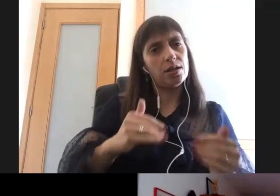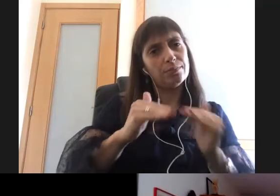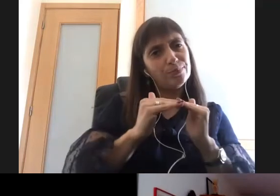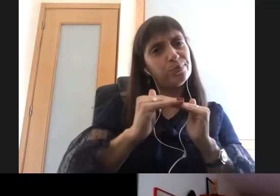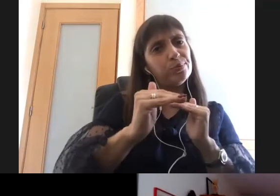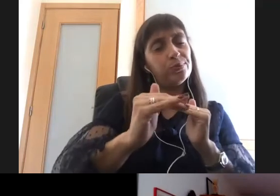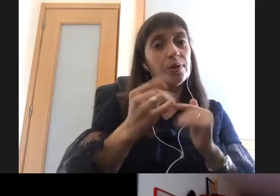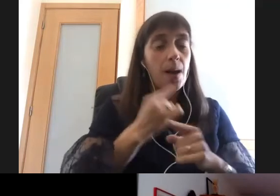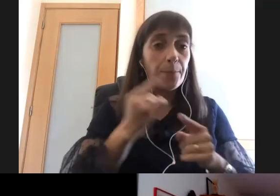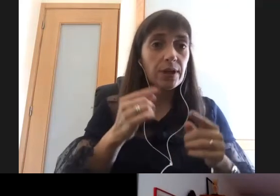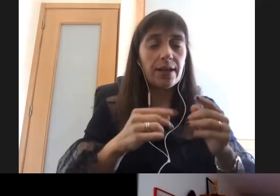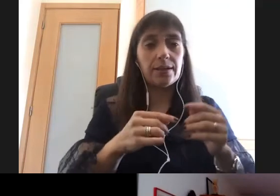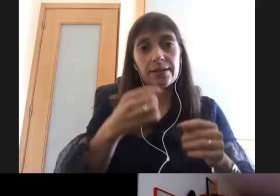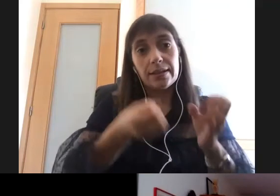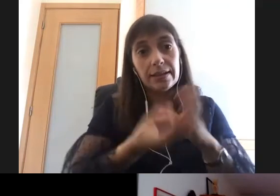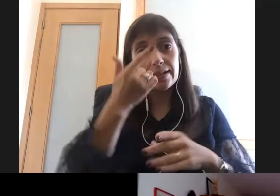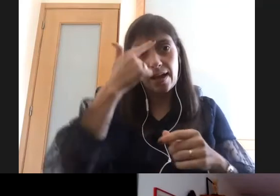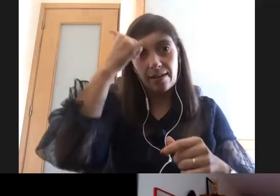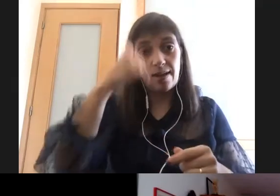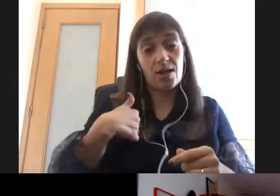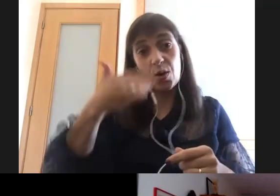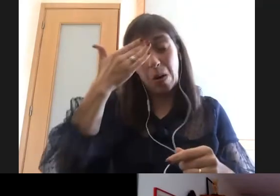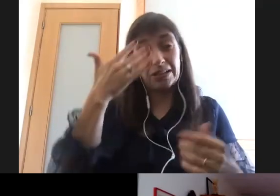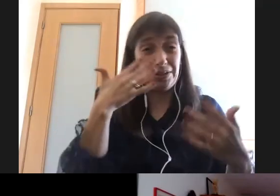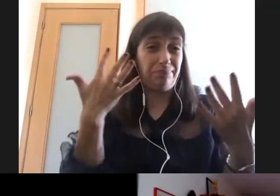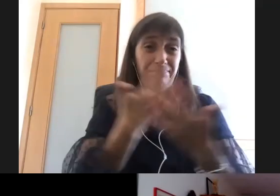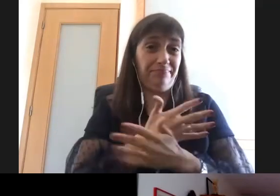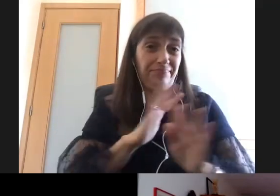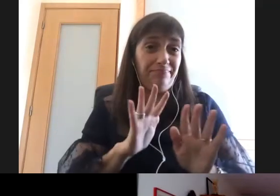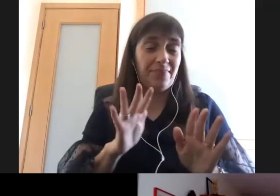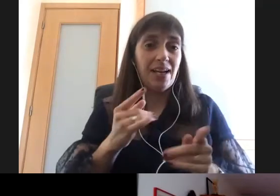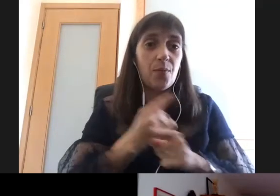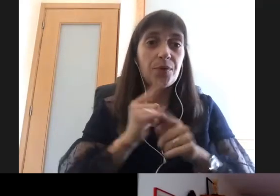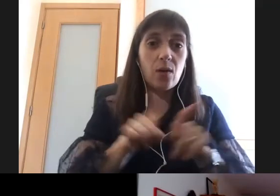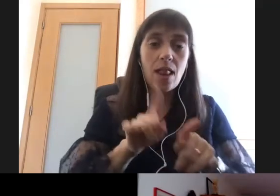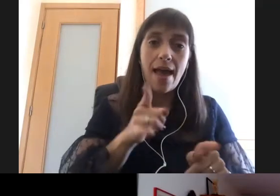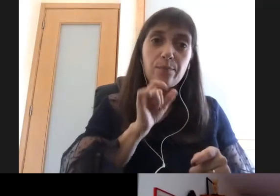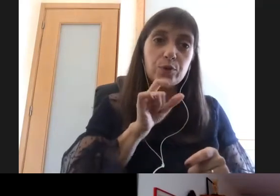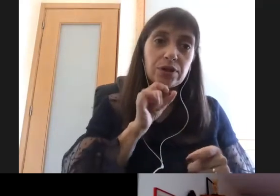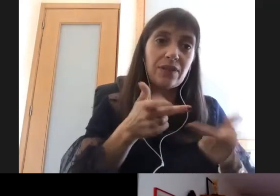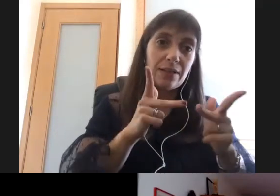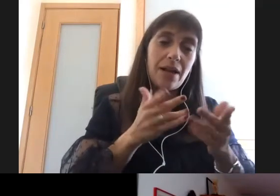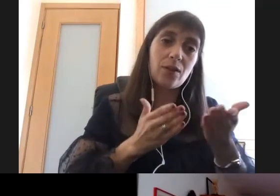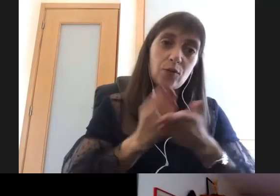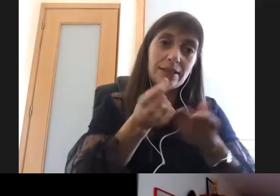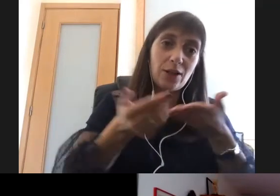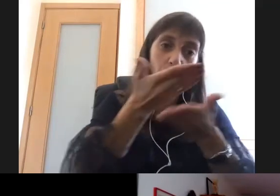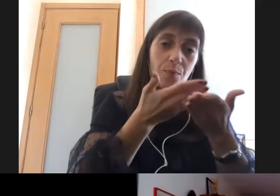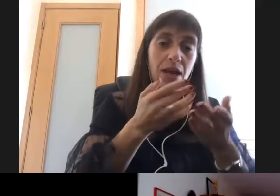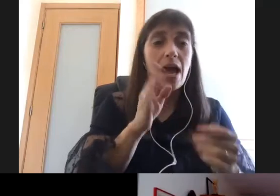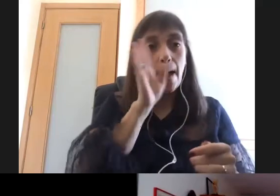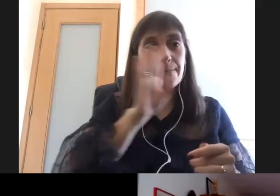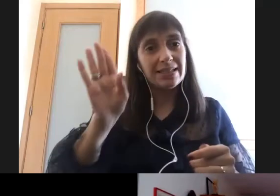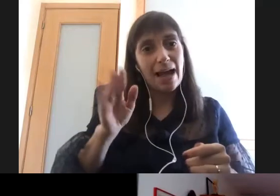que constrói essa ideia que eu considero meio bizarra de que é possível ser liberal na economia e conservador nos costumes e